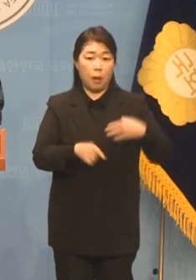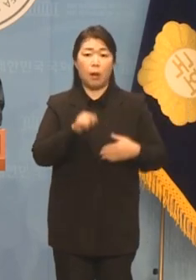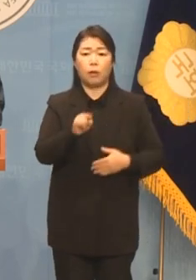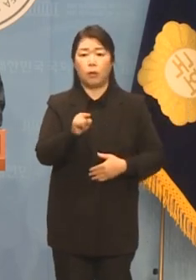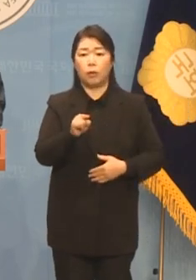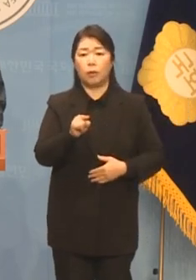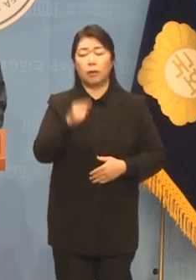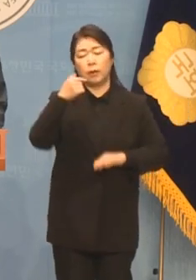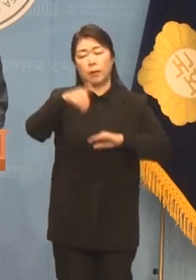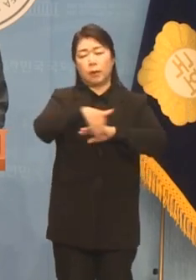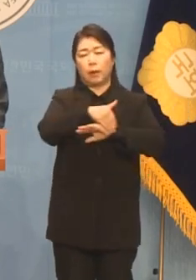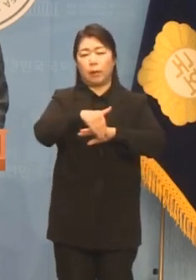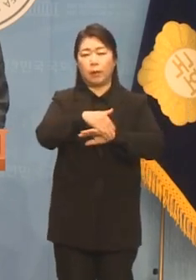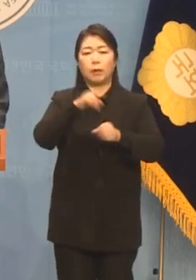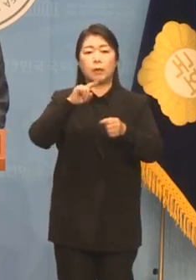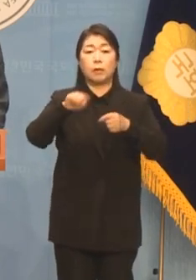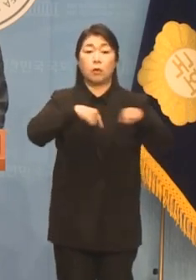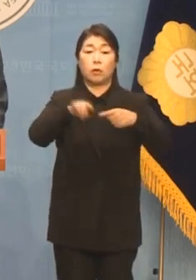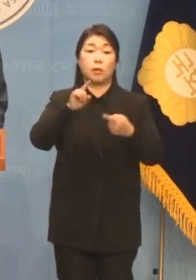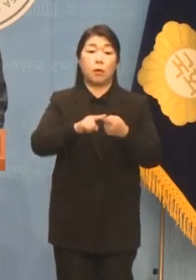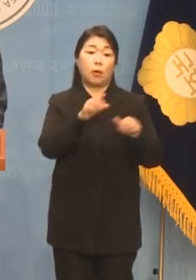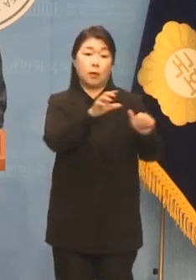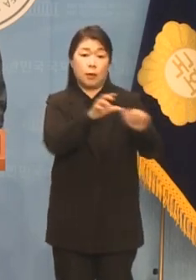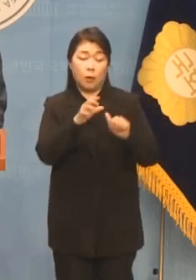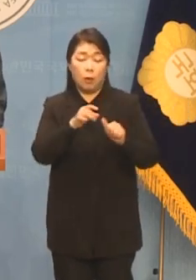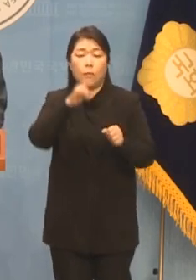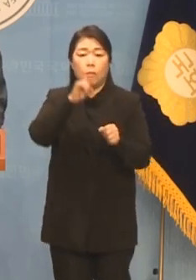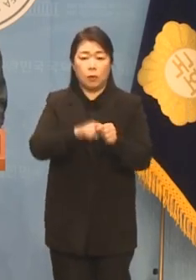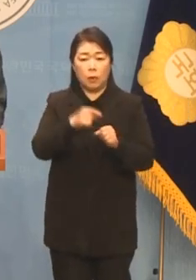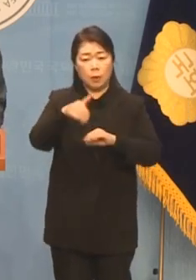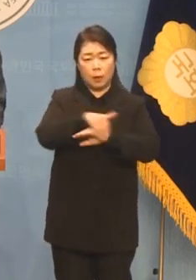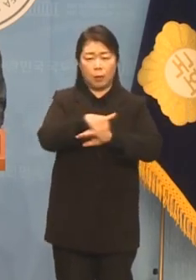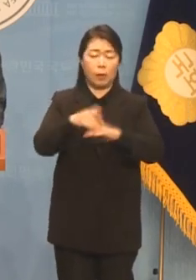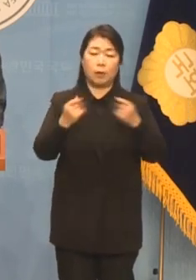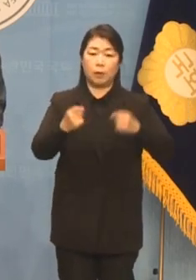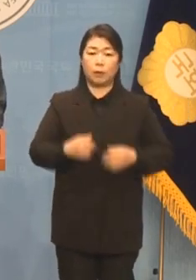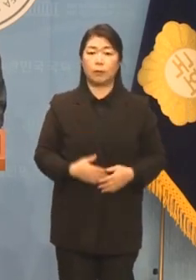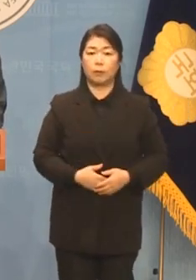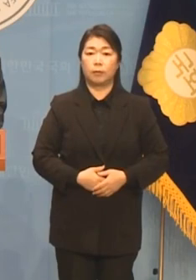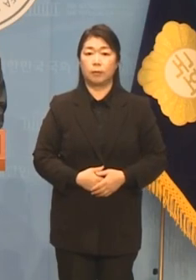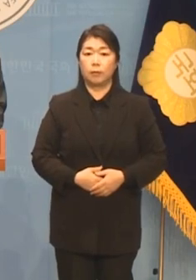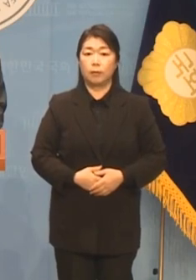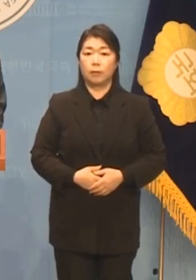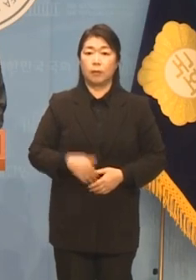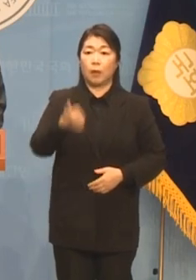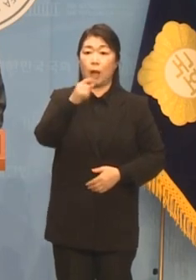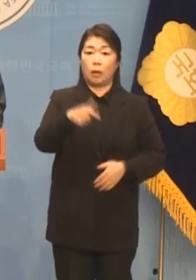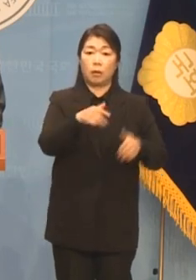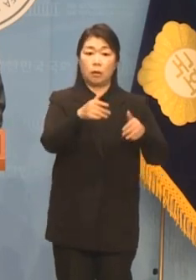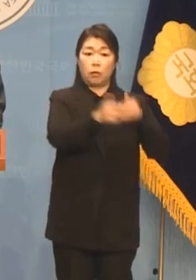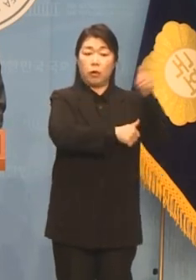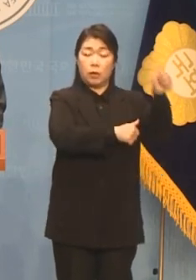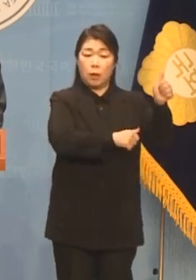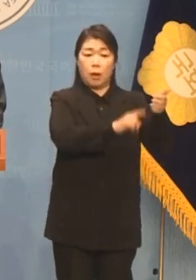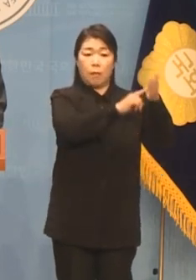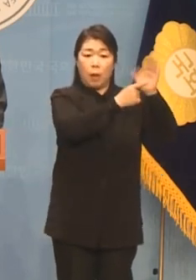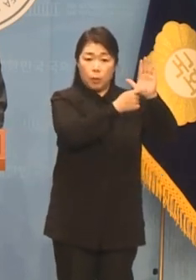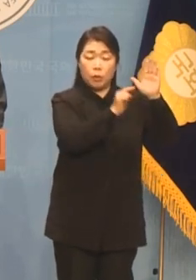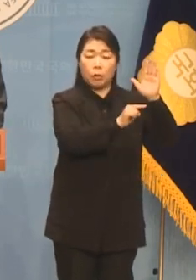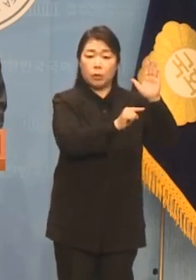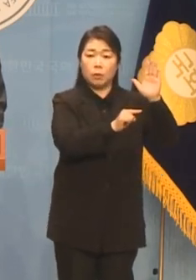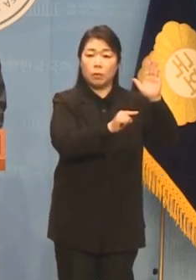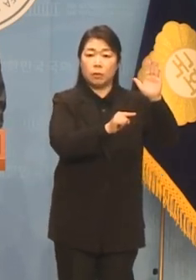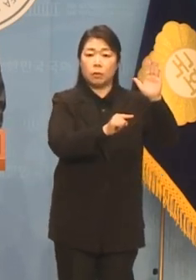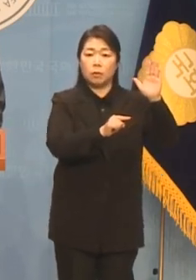정략적인 목리 밖에 해석되지 않습니다 한동훈 위원장의 진정성을 걸고 넘어지는 대목도